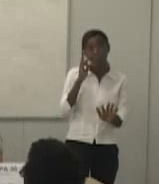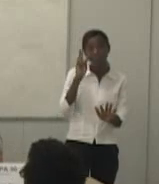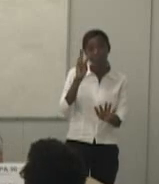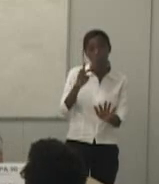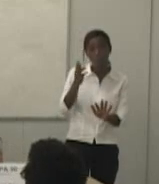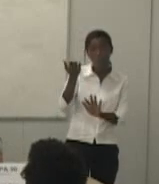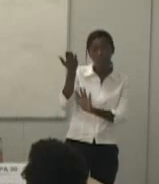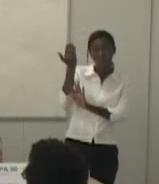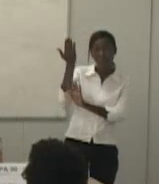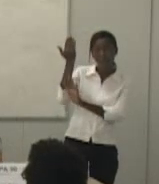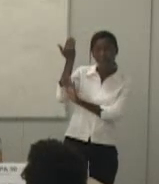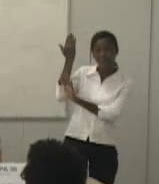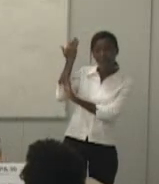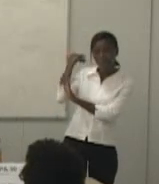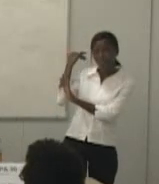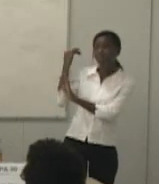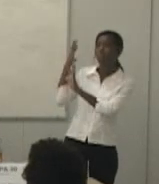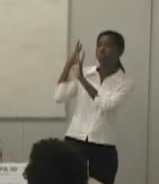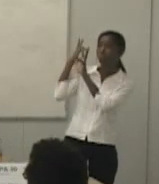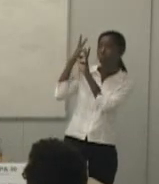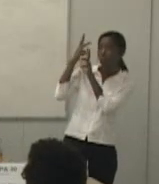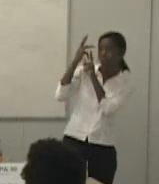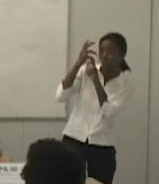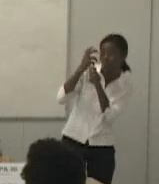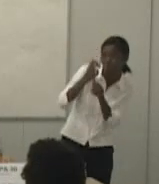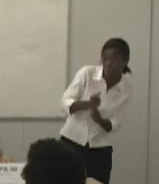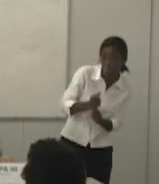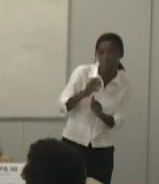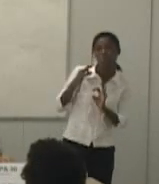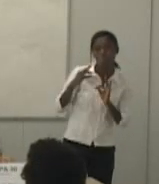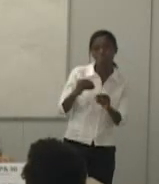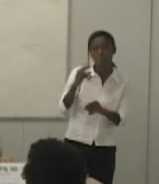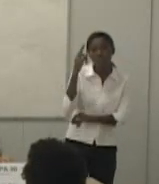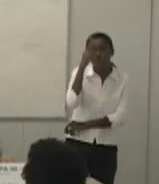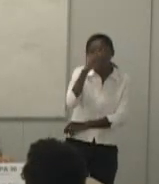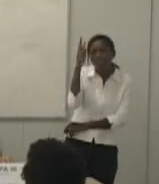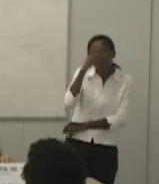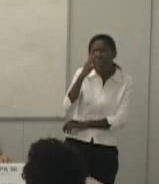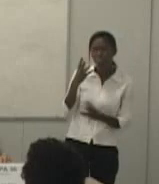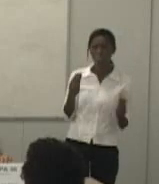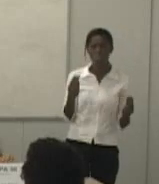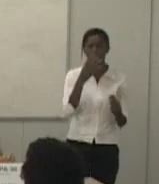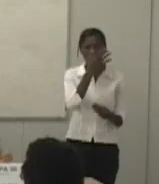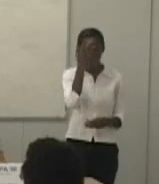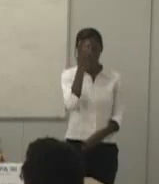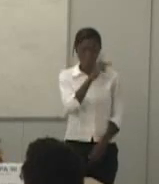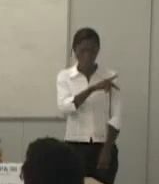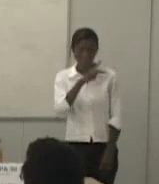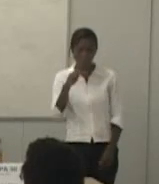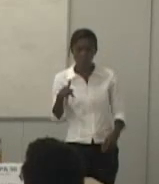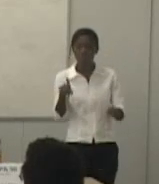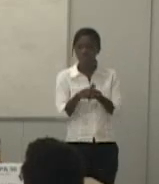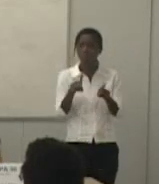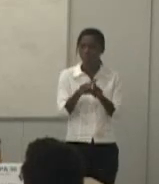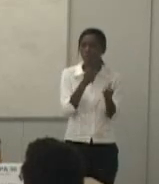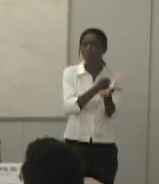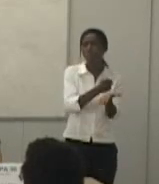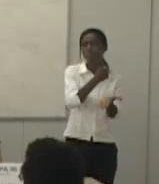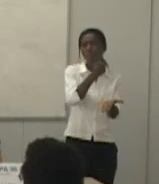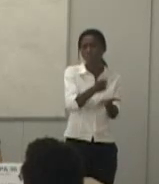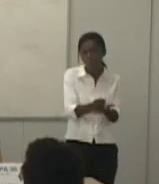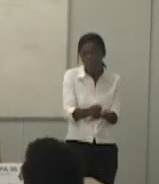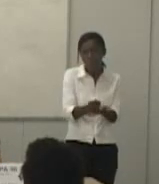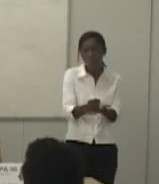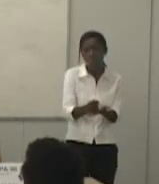fiz questão de contar a história toda para que muita gente veio de muitos professores também foram contratados